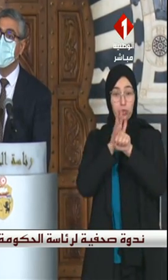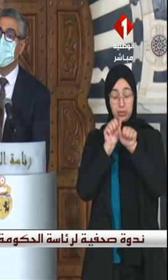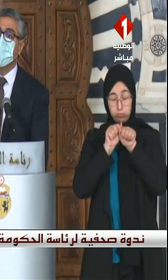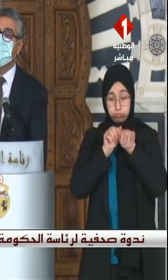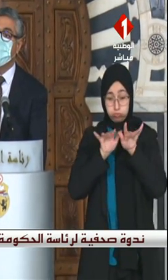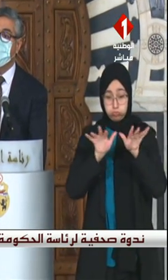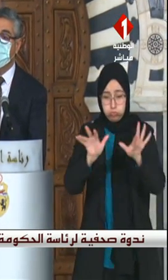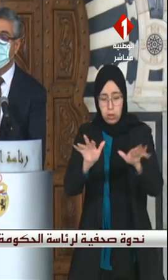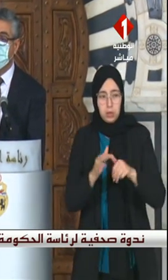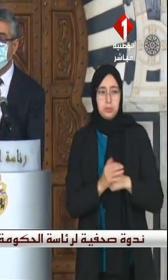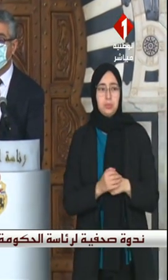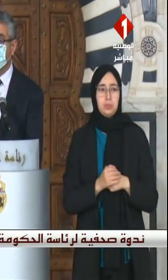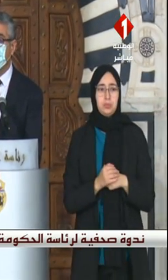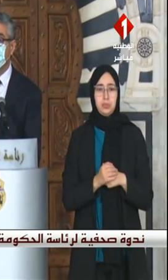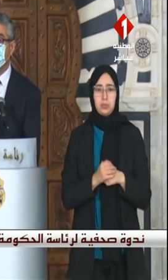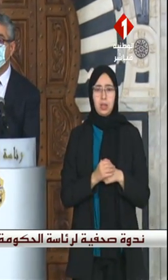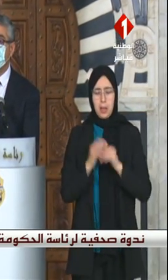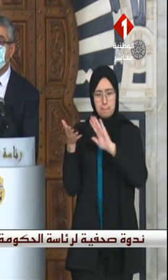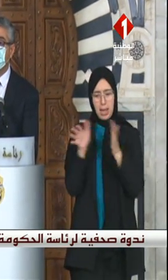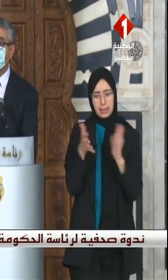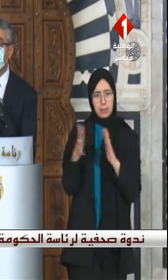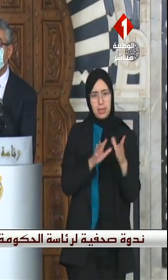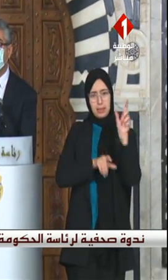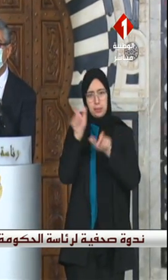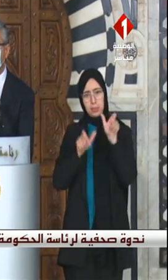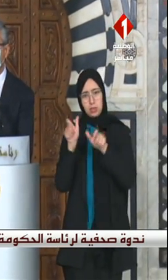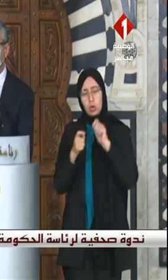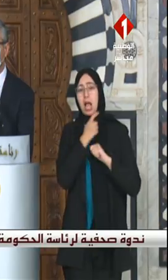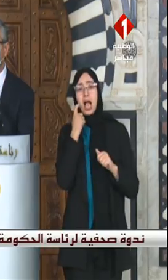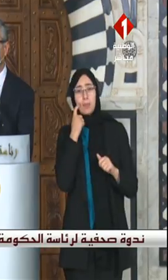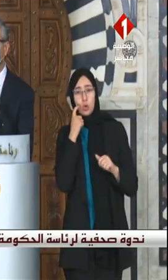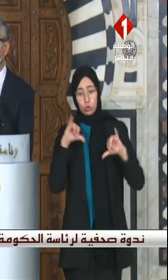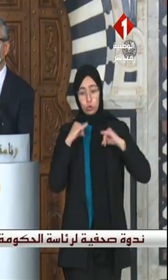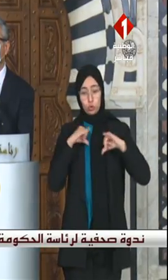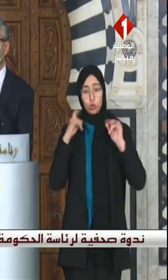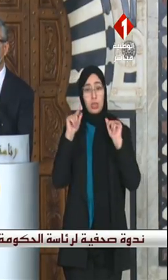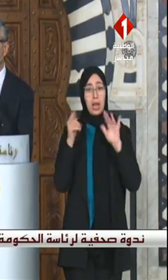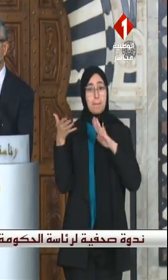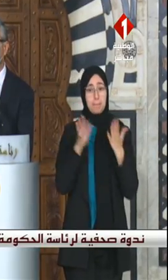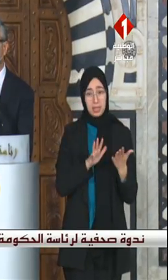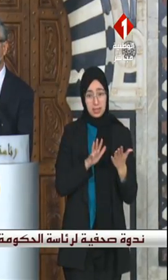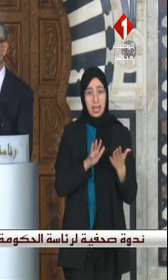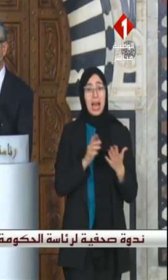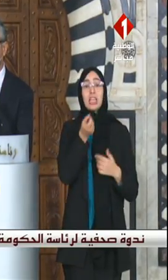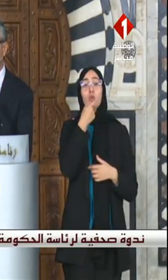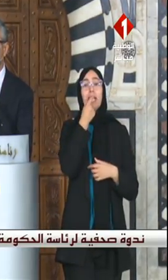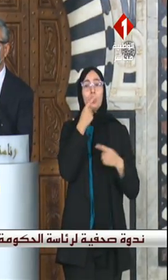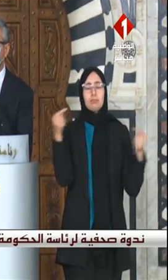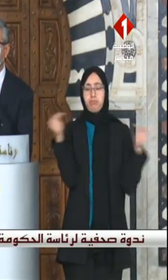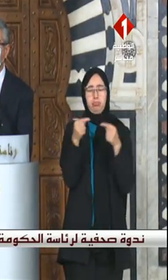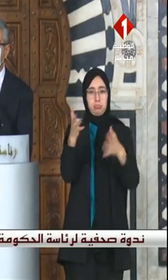هذايا صارت وفيات عند الفئه العمريه الصغيره من جراء لي زونتي